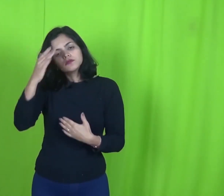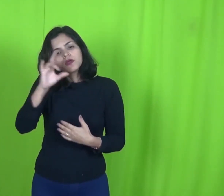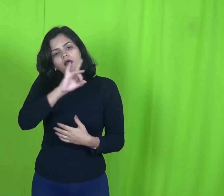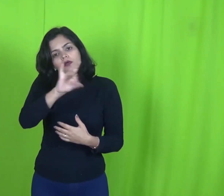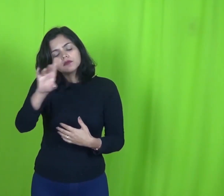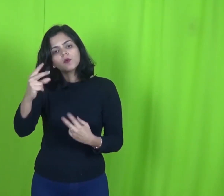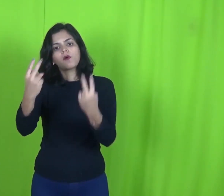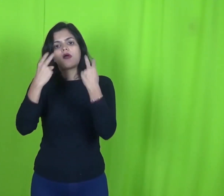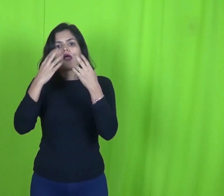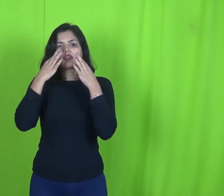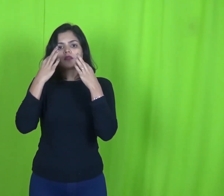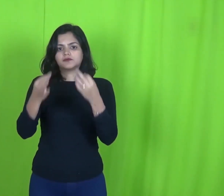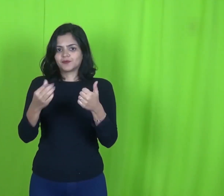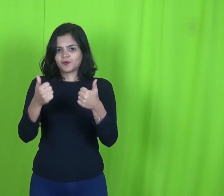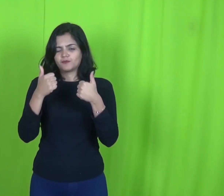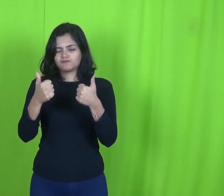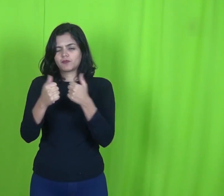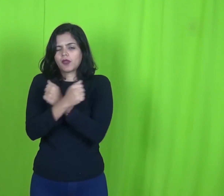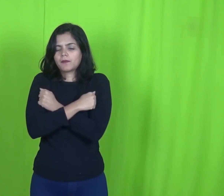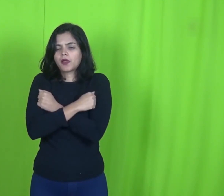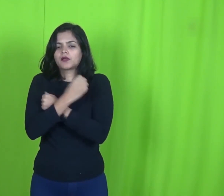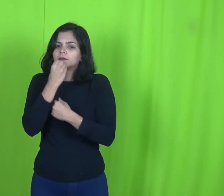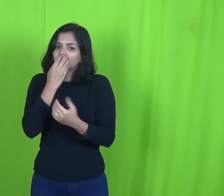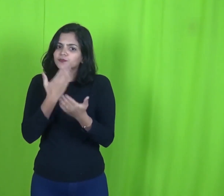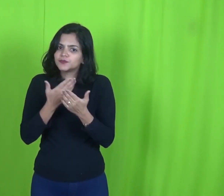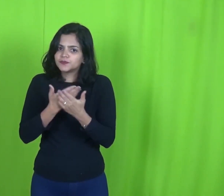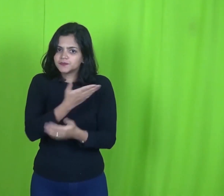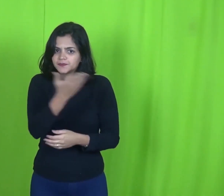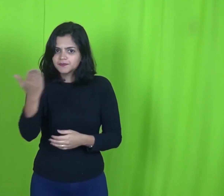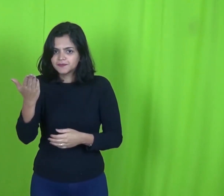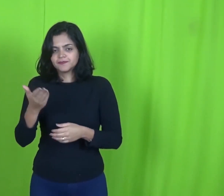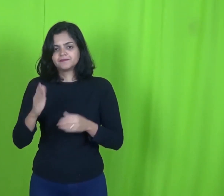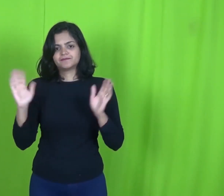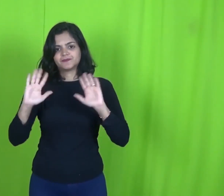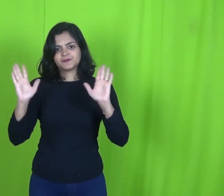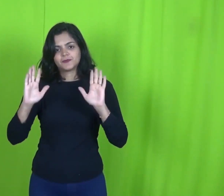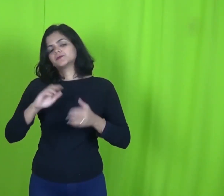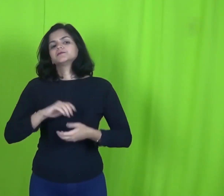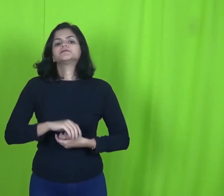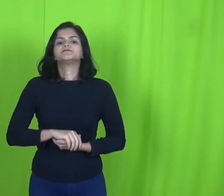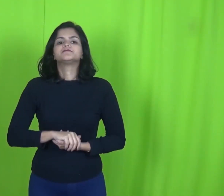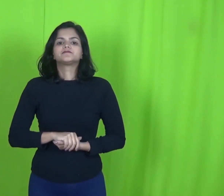Muito obrigada a cada um de vocês pela atenção. Um abraço, bons estudos. Tchau!